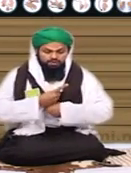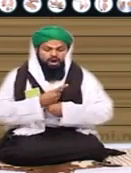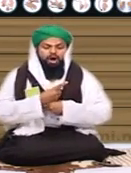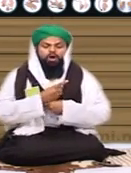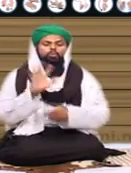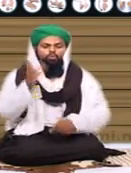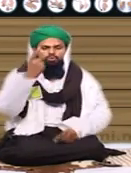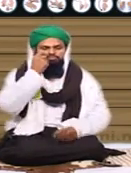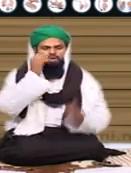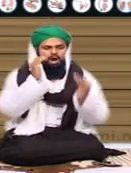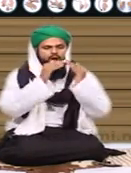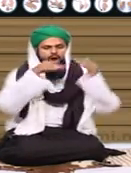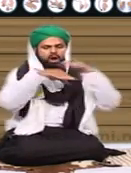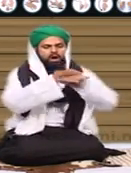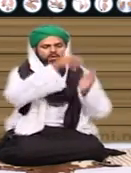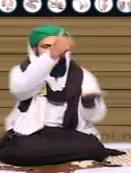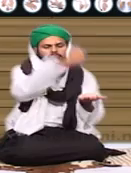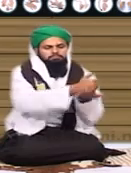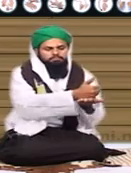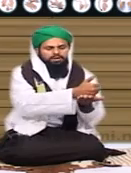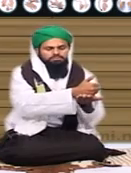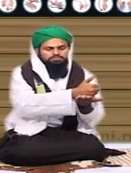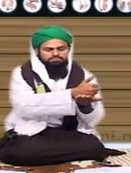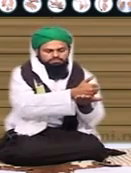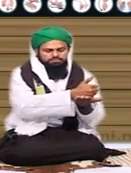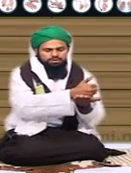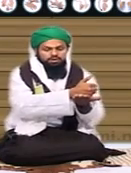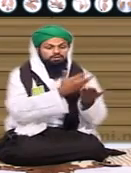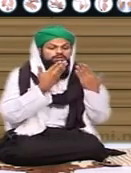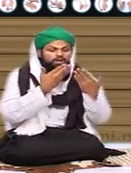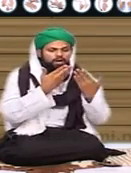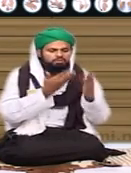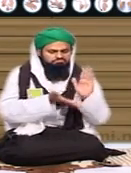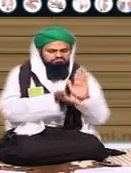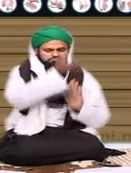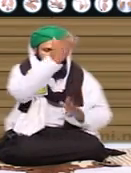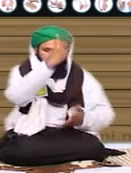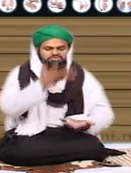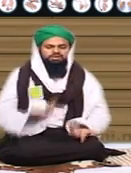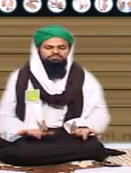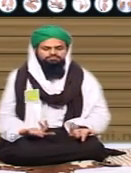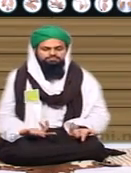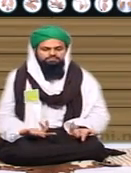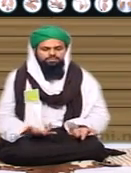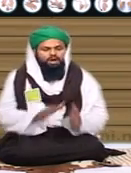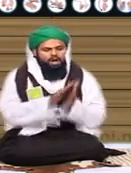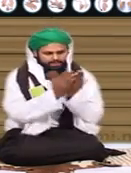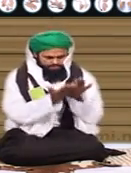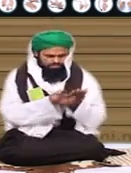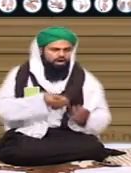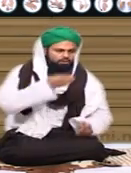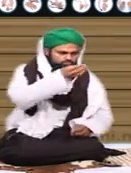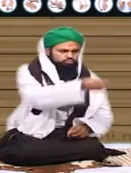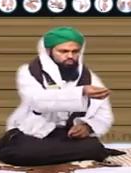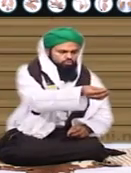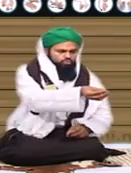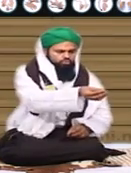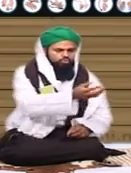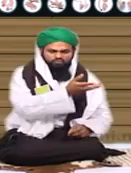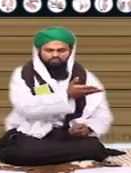علم اگر گھر بیٹھا رہے تو وہ کسی قسم کی تعلیم حاصل نہیں کرتا، کتابیں اس کو دے بھی دی جائیں